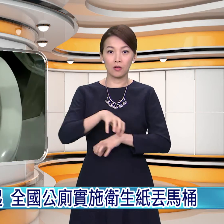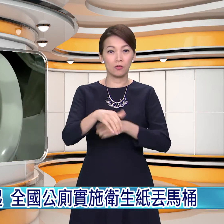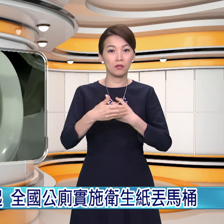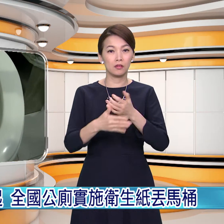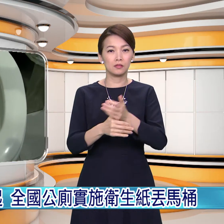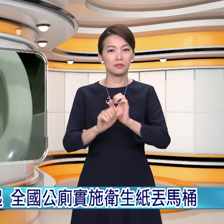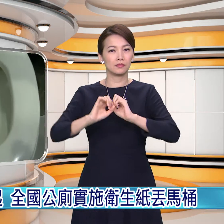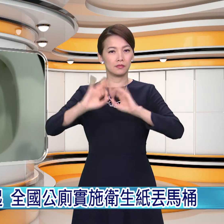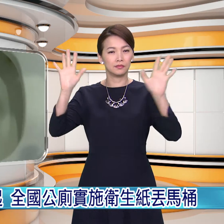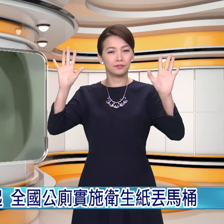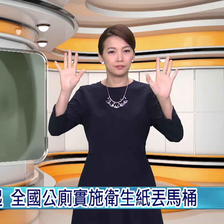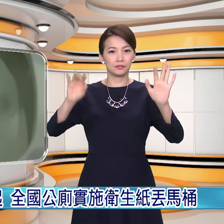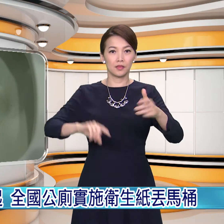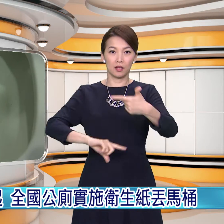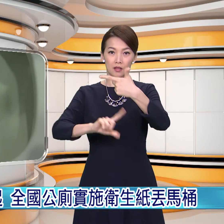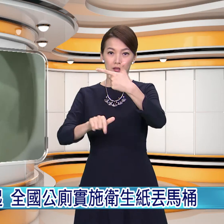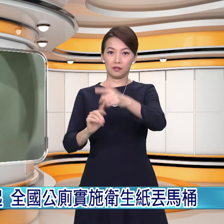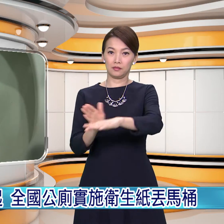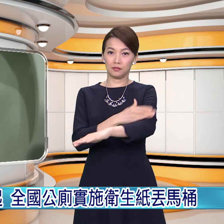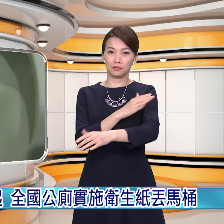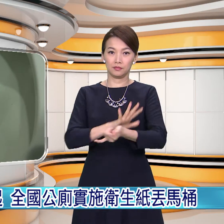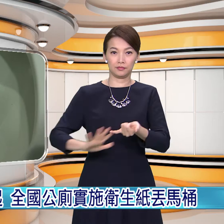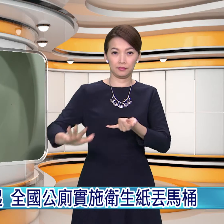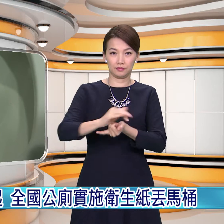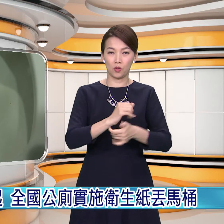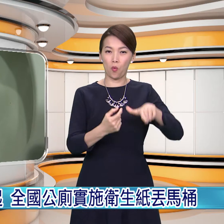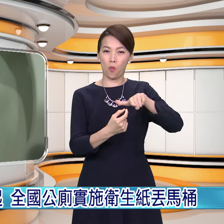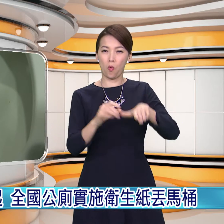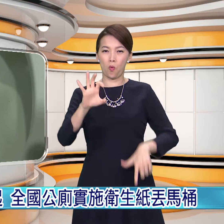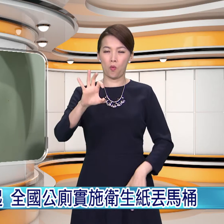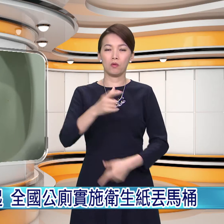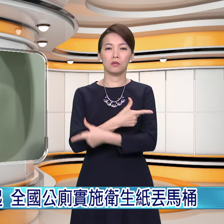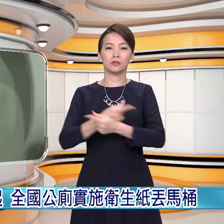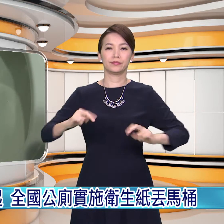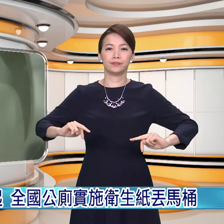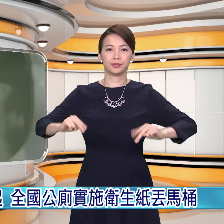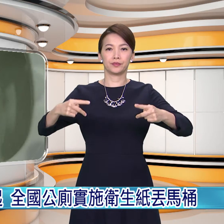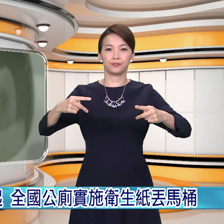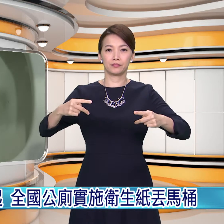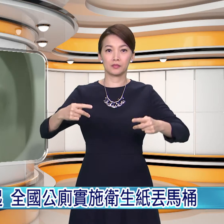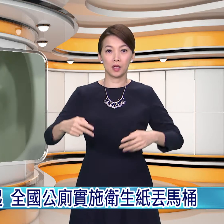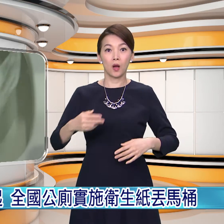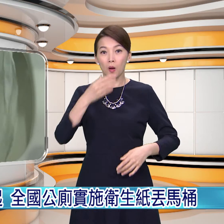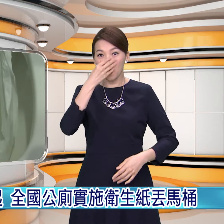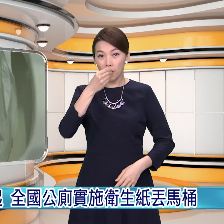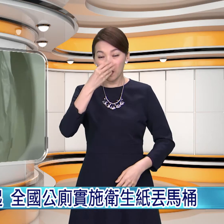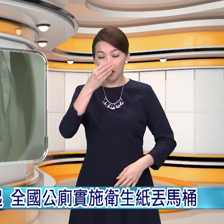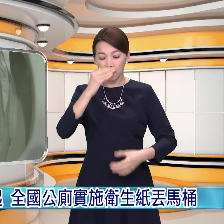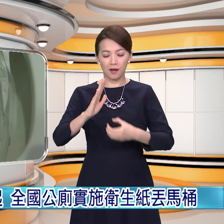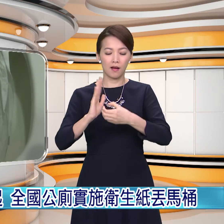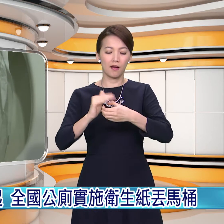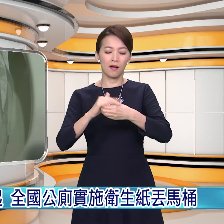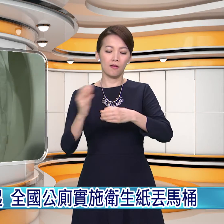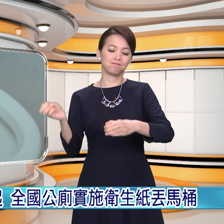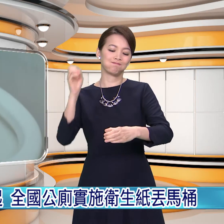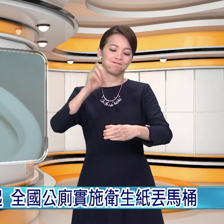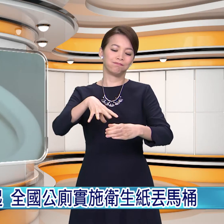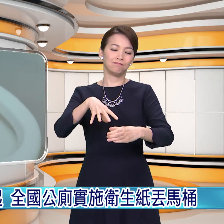起，全国公厕全面实施将卫生纸丢入马桶的政策。